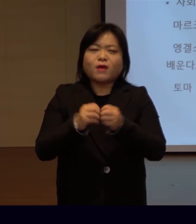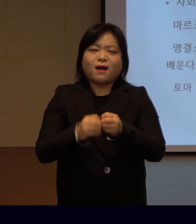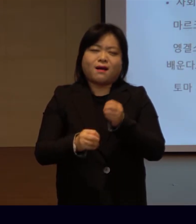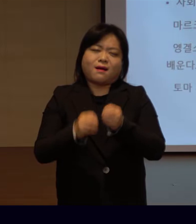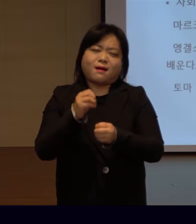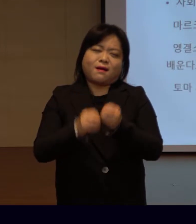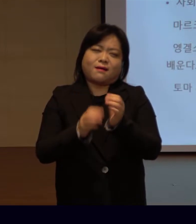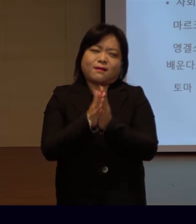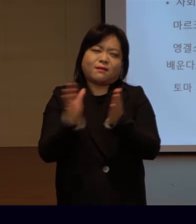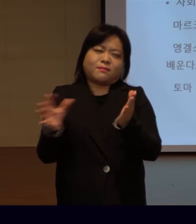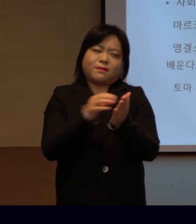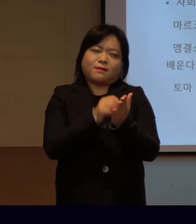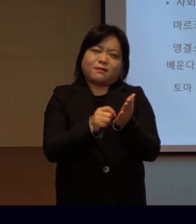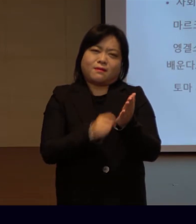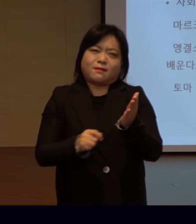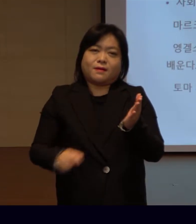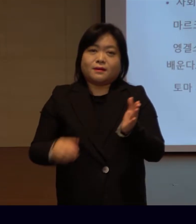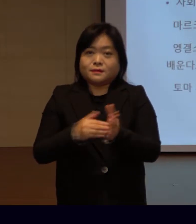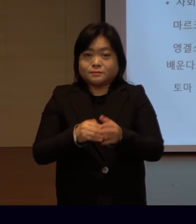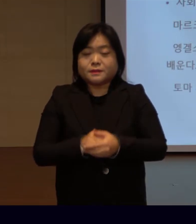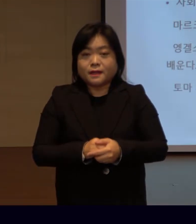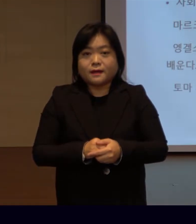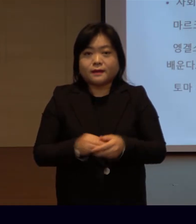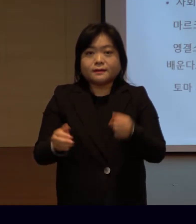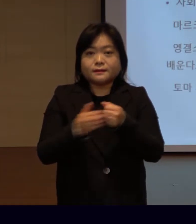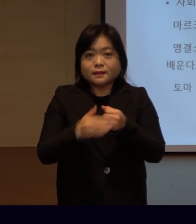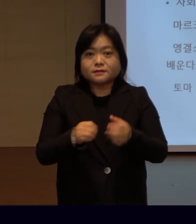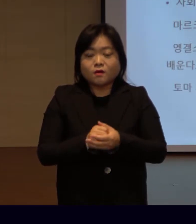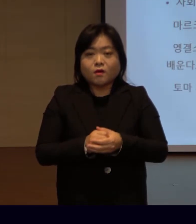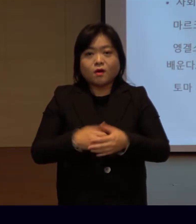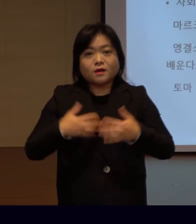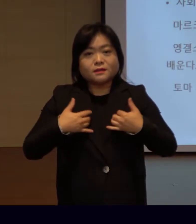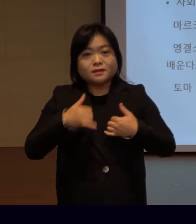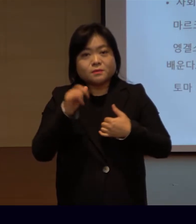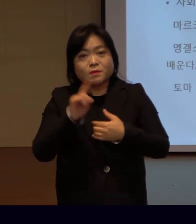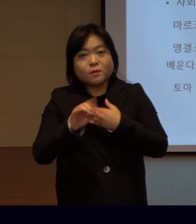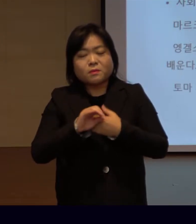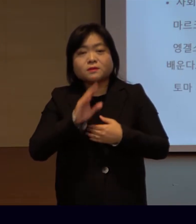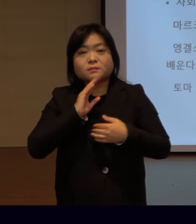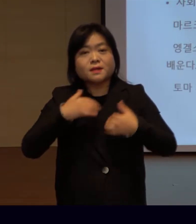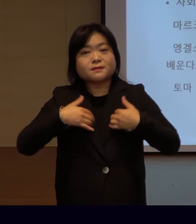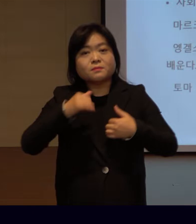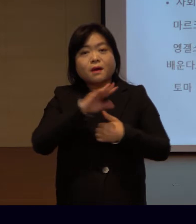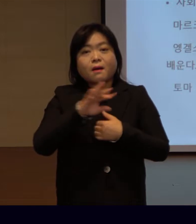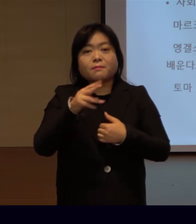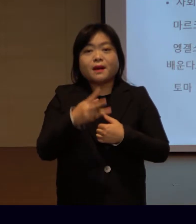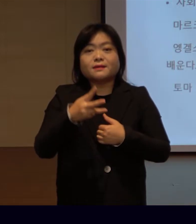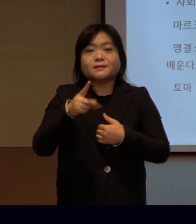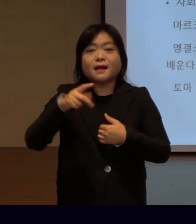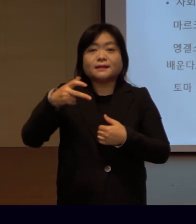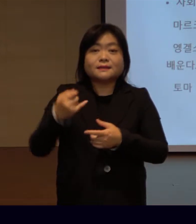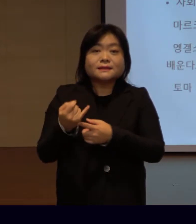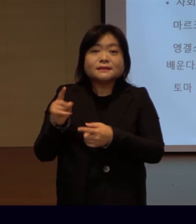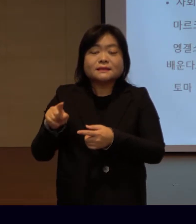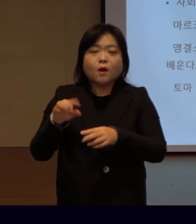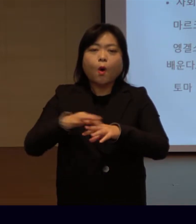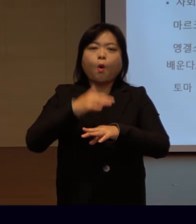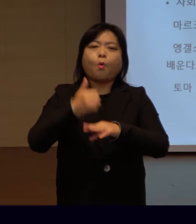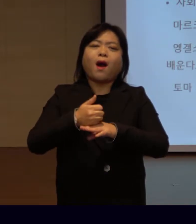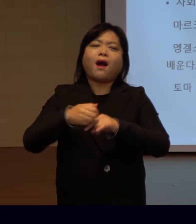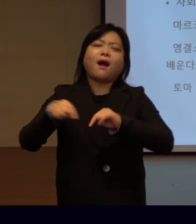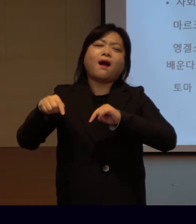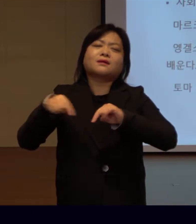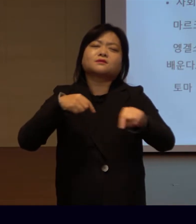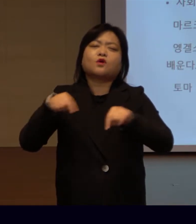고스란히 옮겨 담았습니다. 그래서 재밌게도, 정말 재밌는 거는 발자크는 자기 자신은